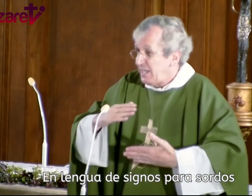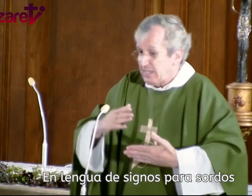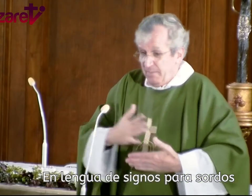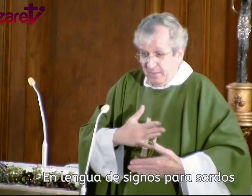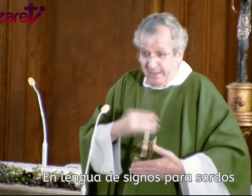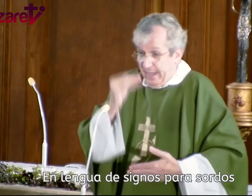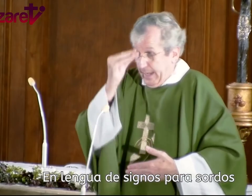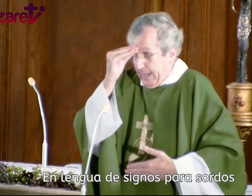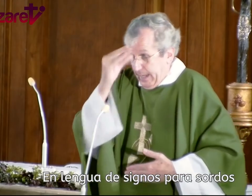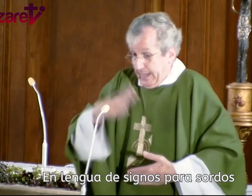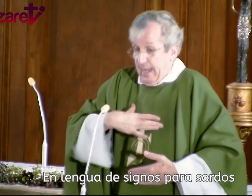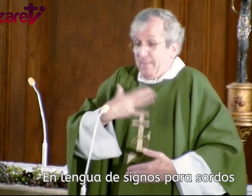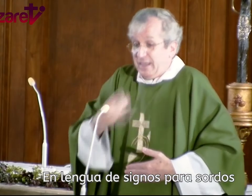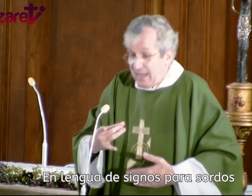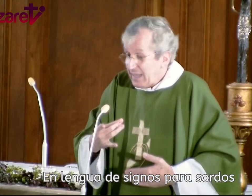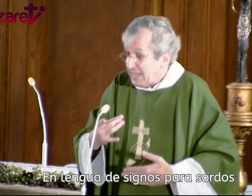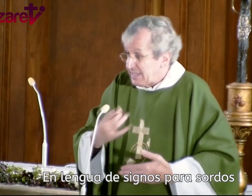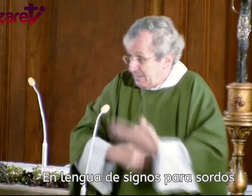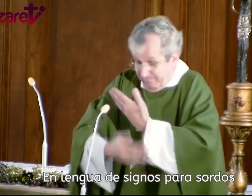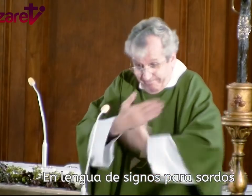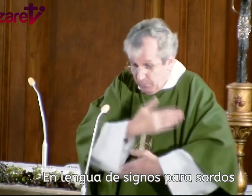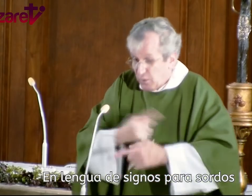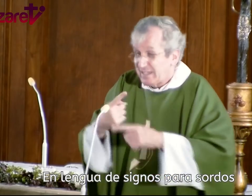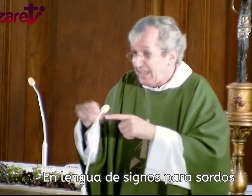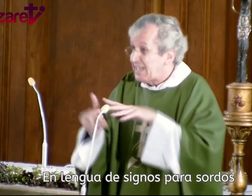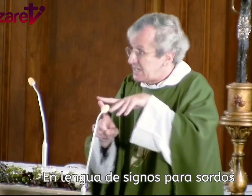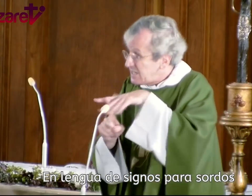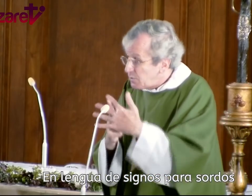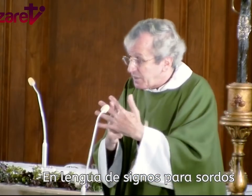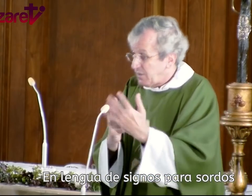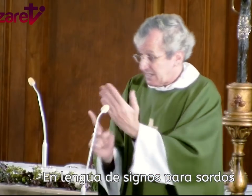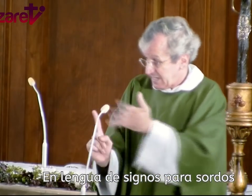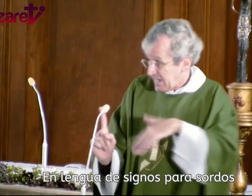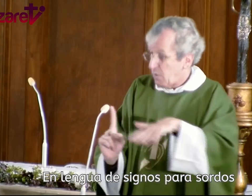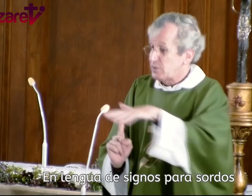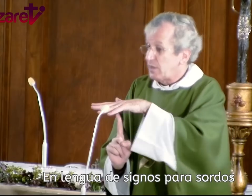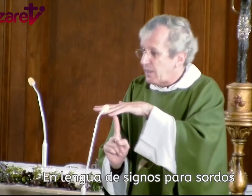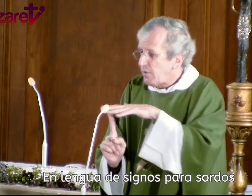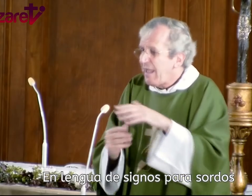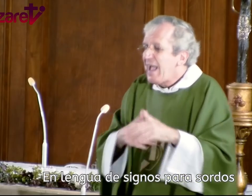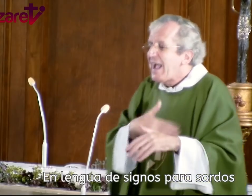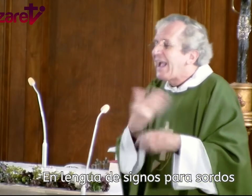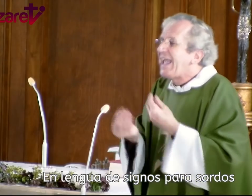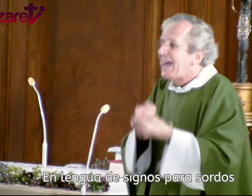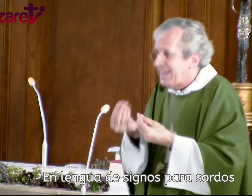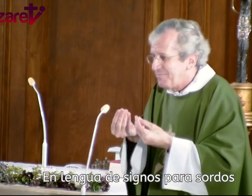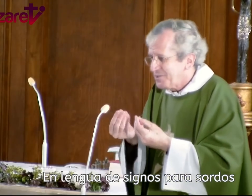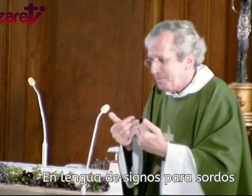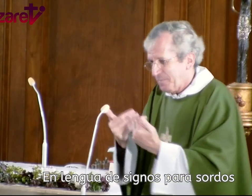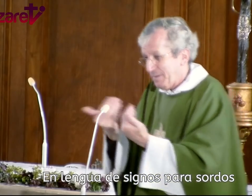De capacidades Pues tantas situaciones Que están a nuestro alrededor ¿Qué hacemos Para